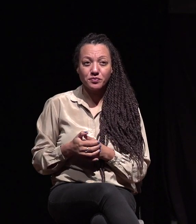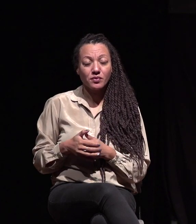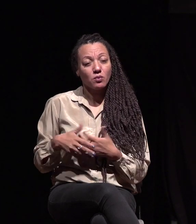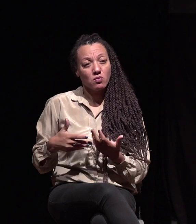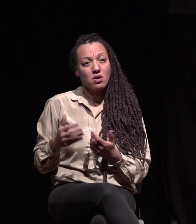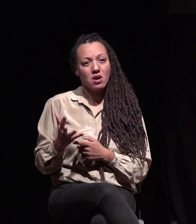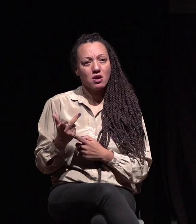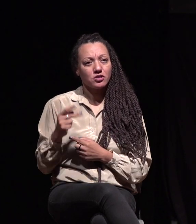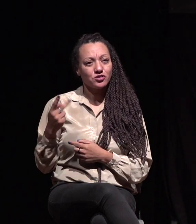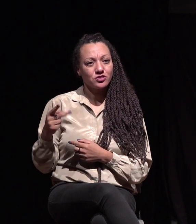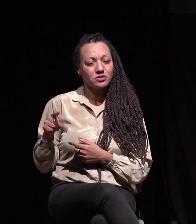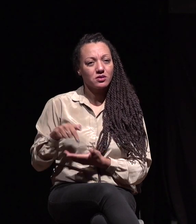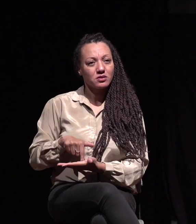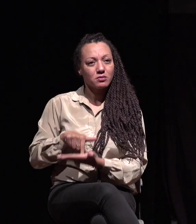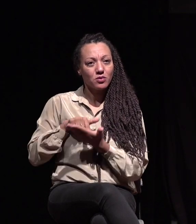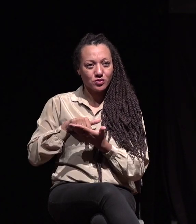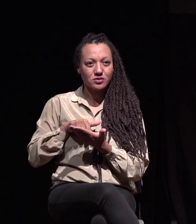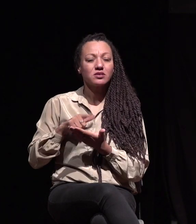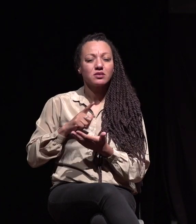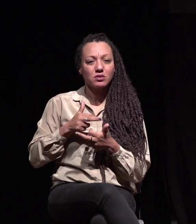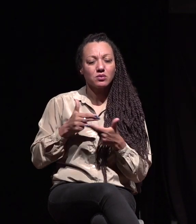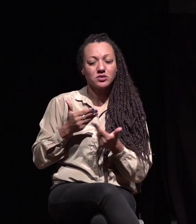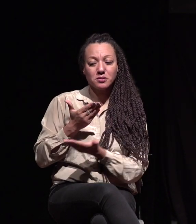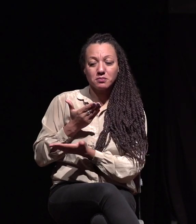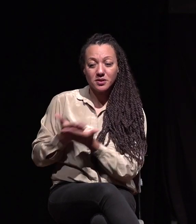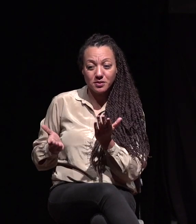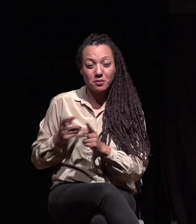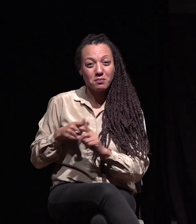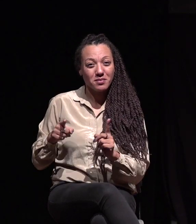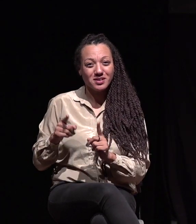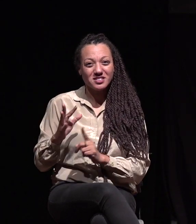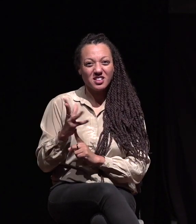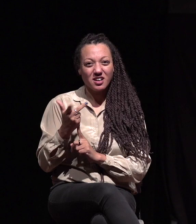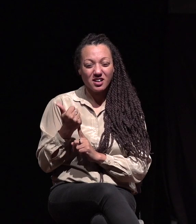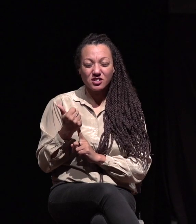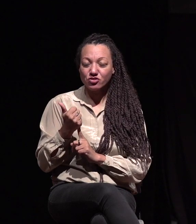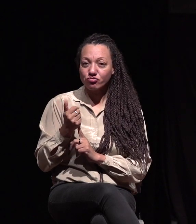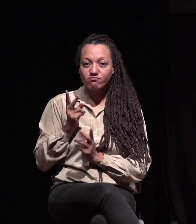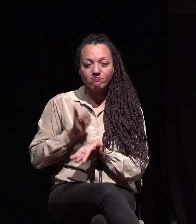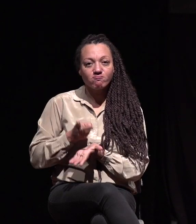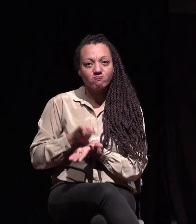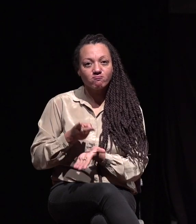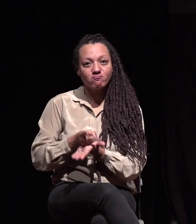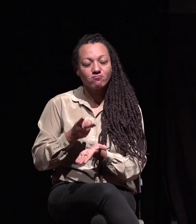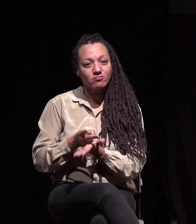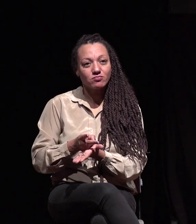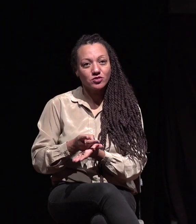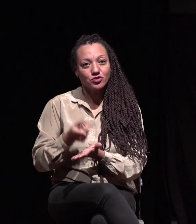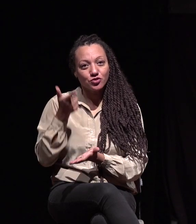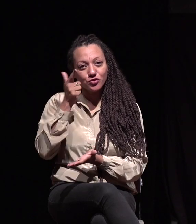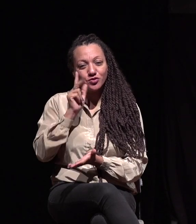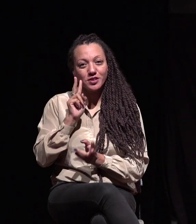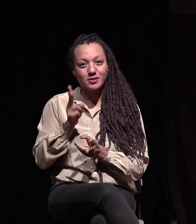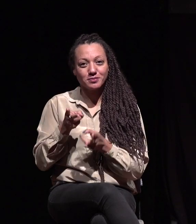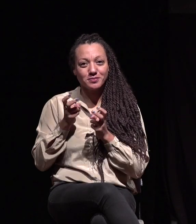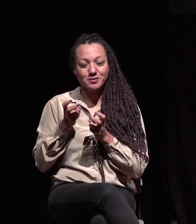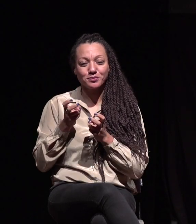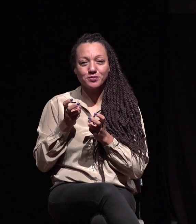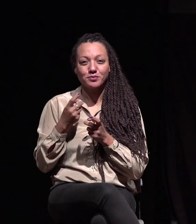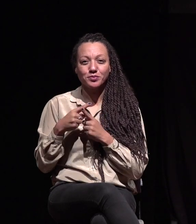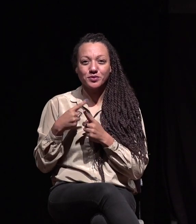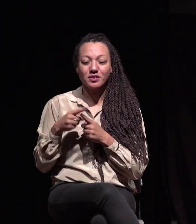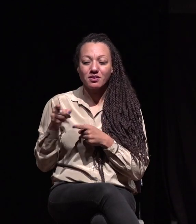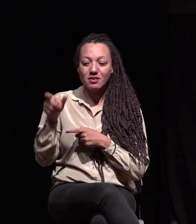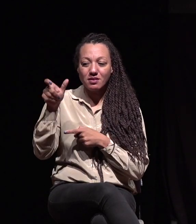revela, mais do que aquilo que ela perdeu, aquilo que permaneceu. Essa resistência e essa luta por um